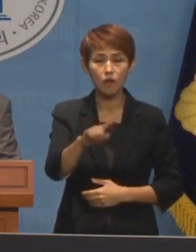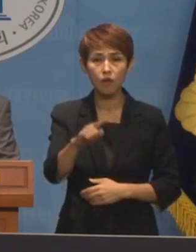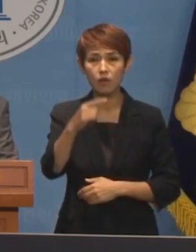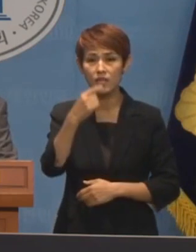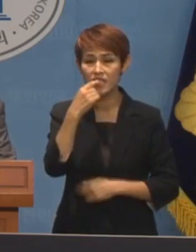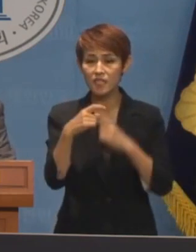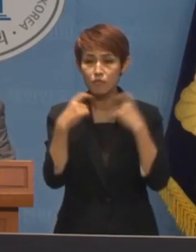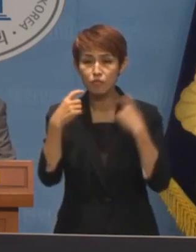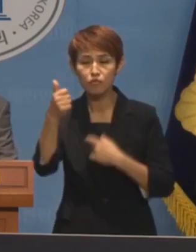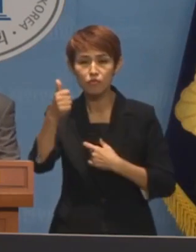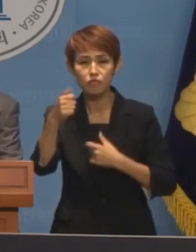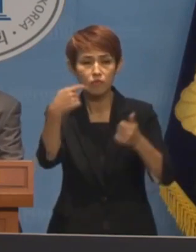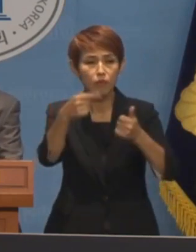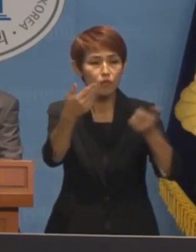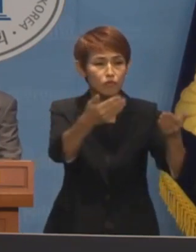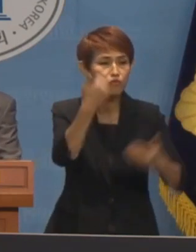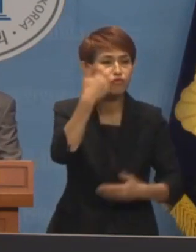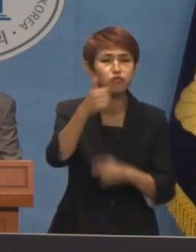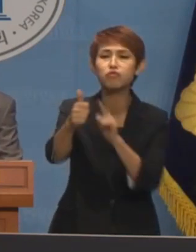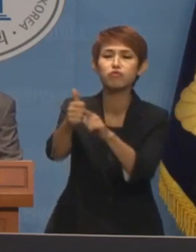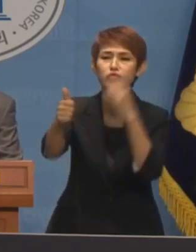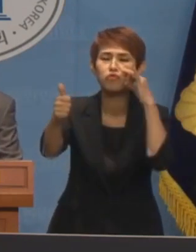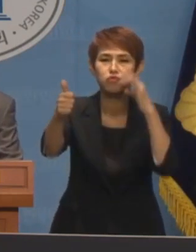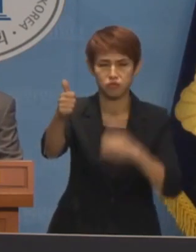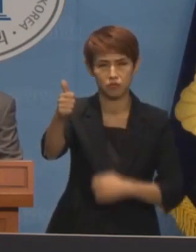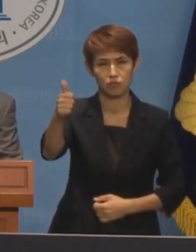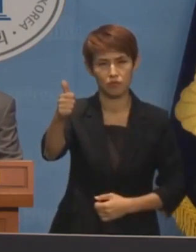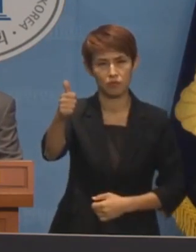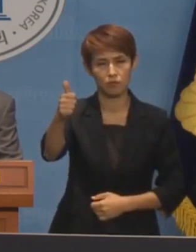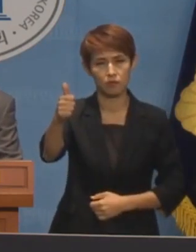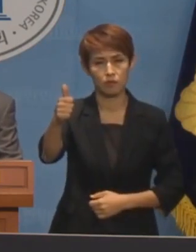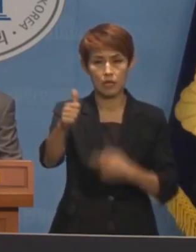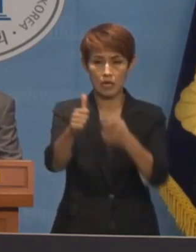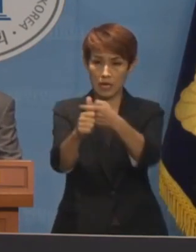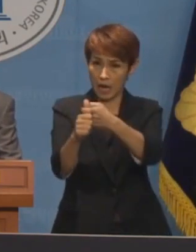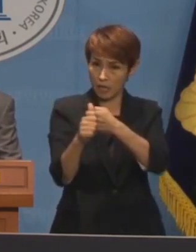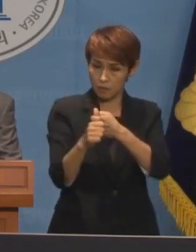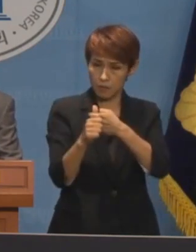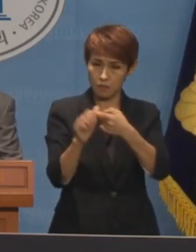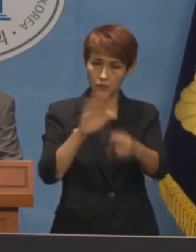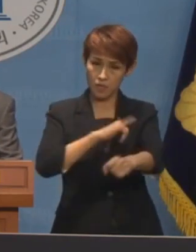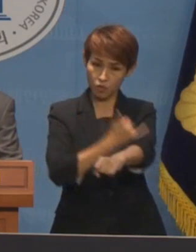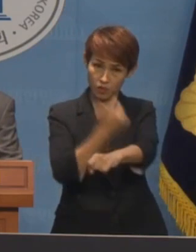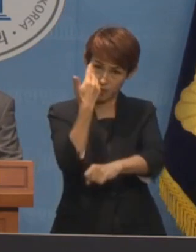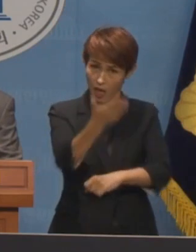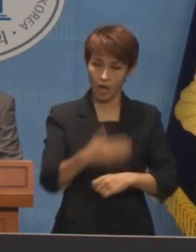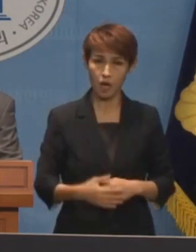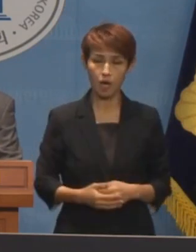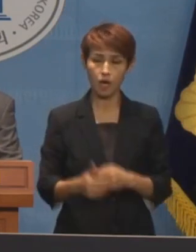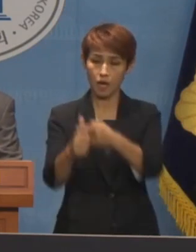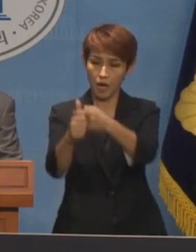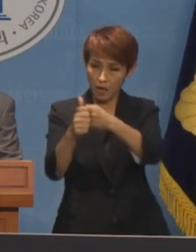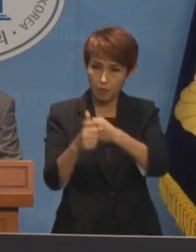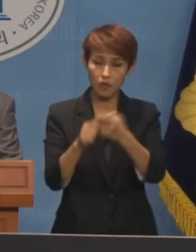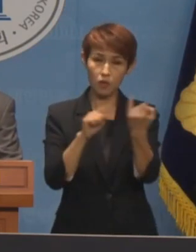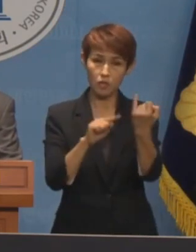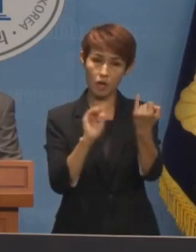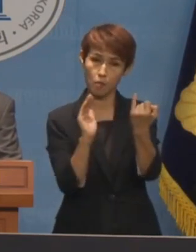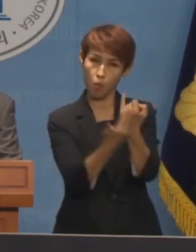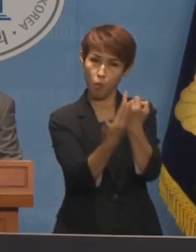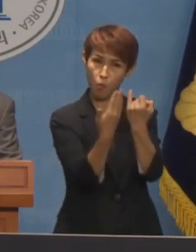밝히시기 바랍니다. 간음이 인권입니까? 간음한 여자가 보호받아야